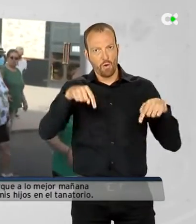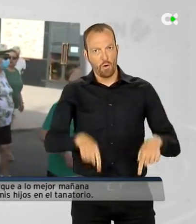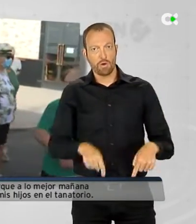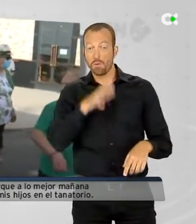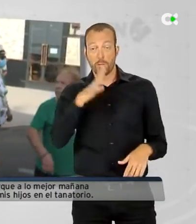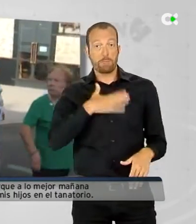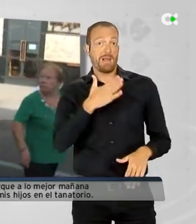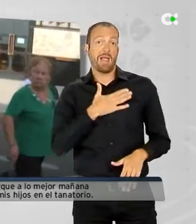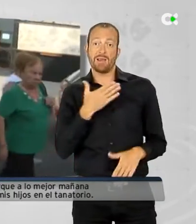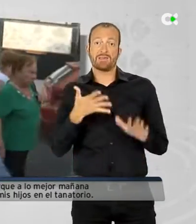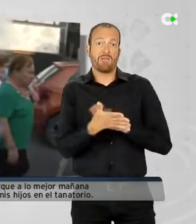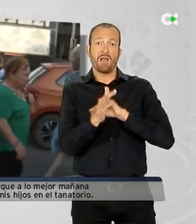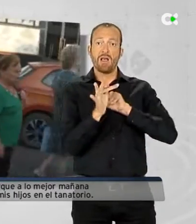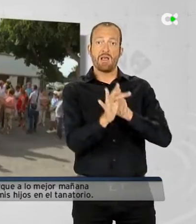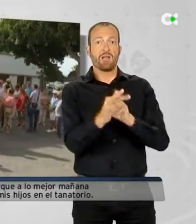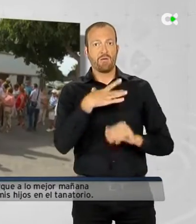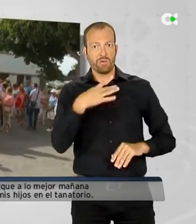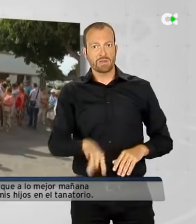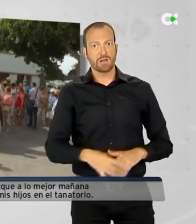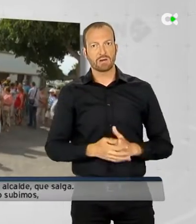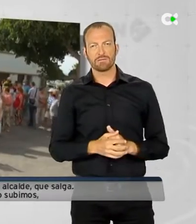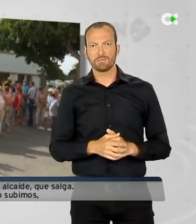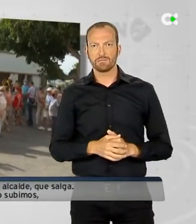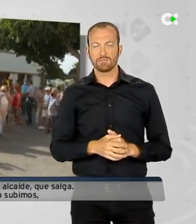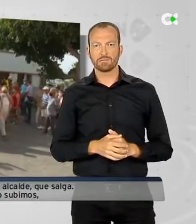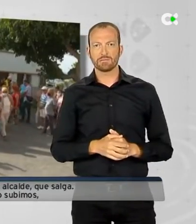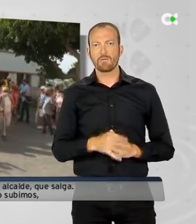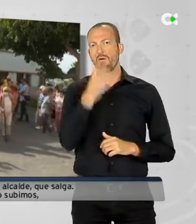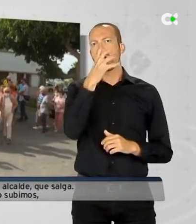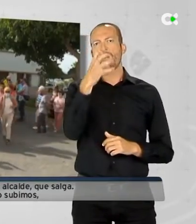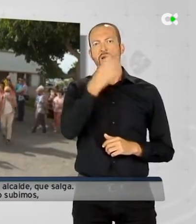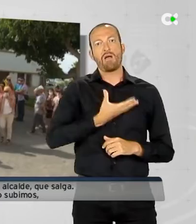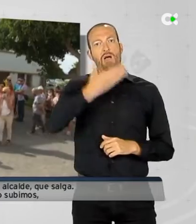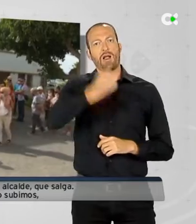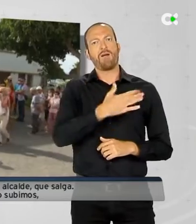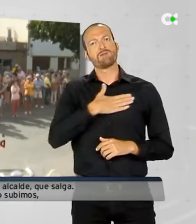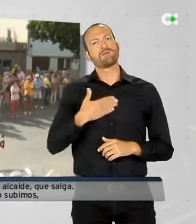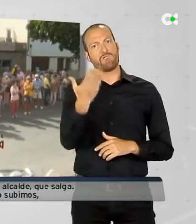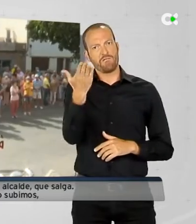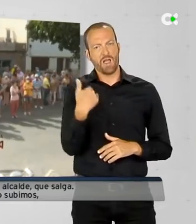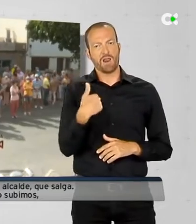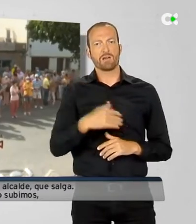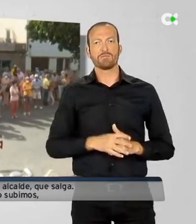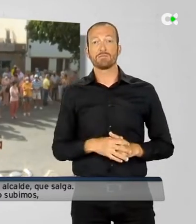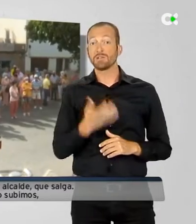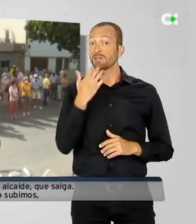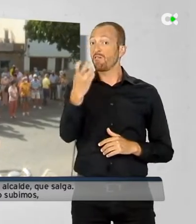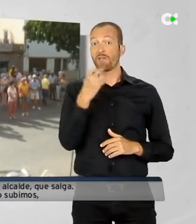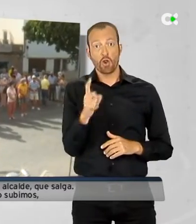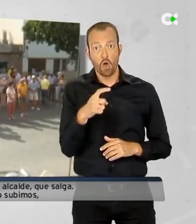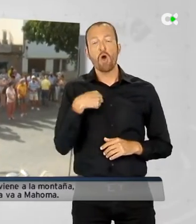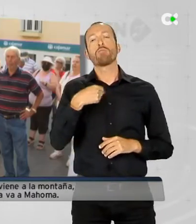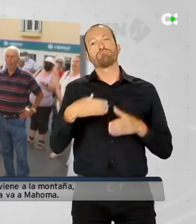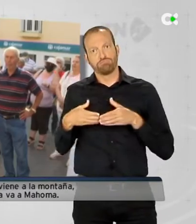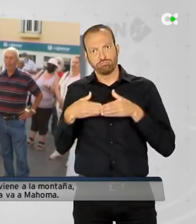lo mejor mañana me están velando mis hijos en el sanatorio. ¡Abona al señor alcalde que salga! ¡Baja o subimos!